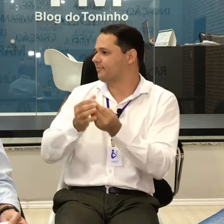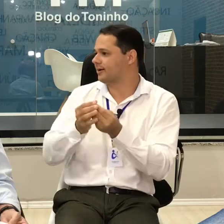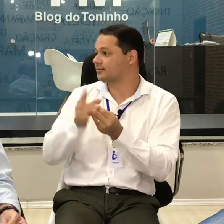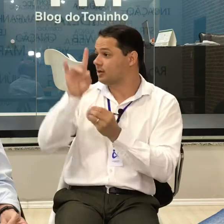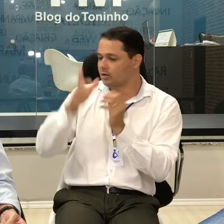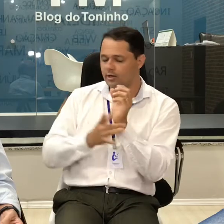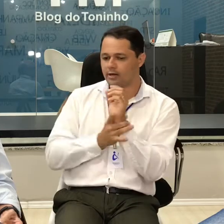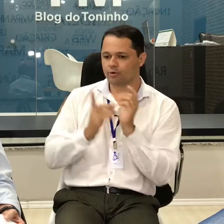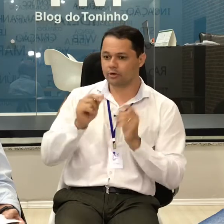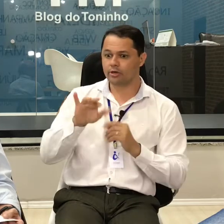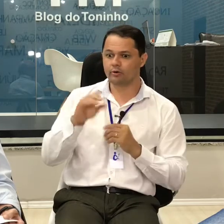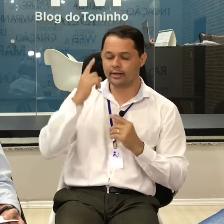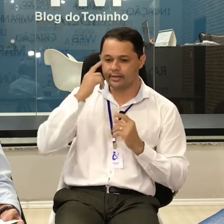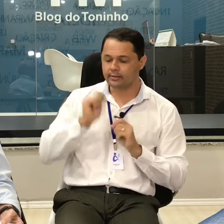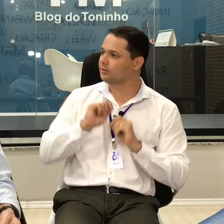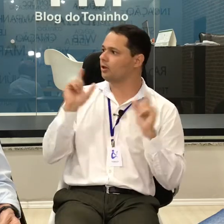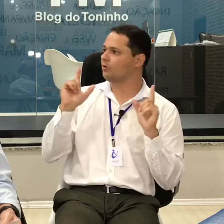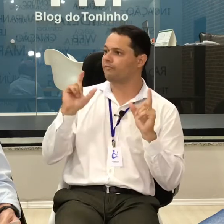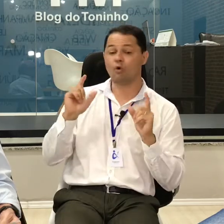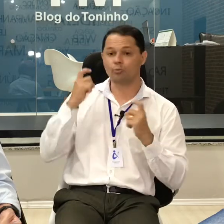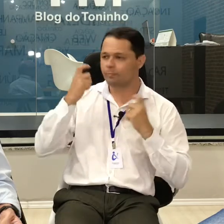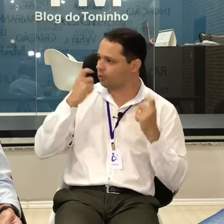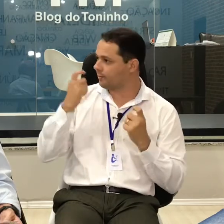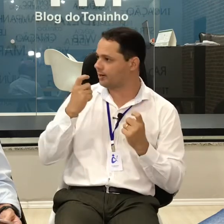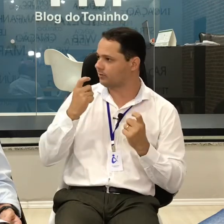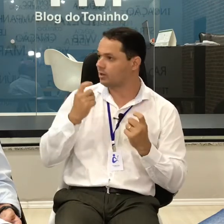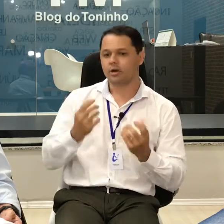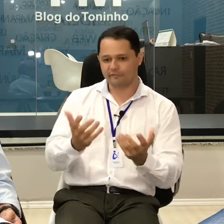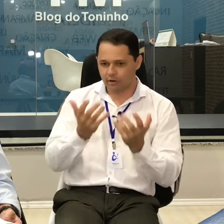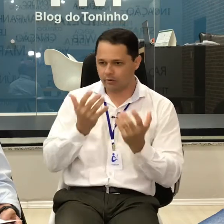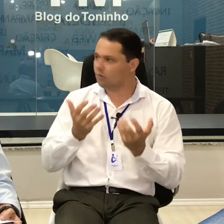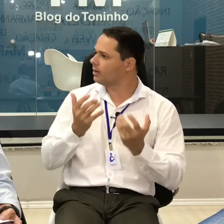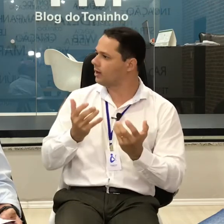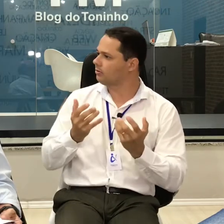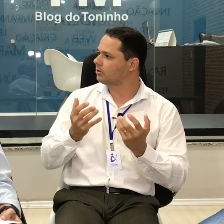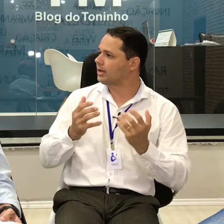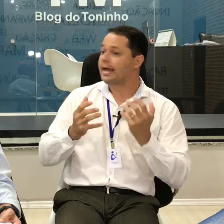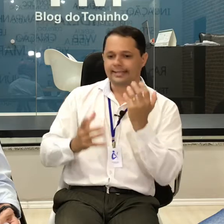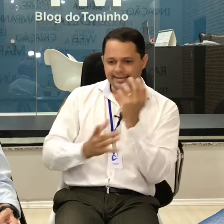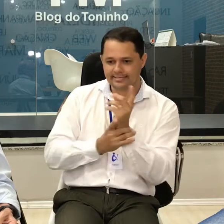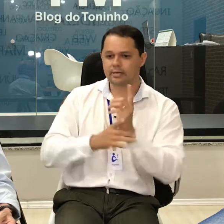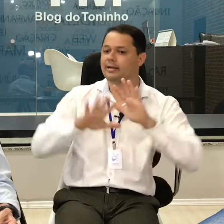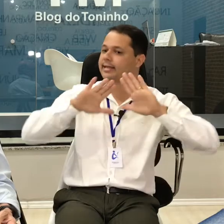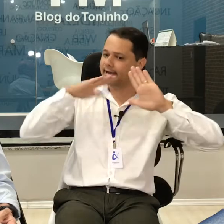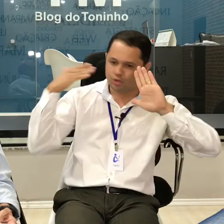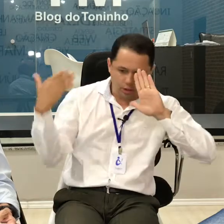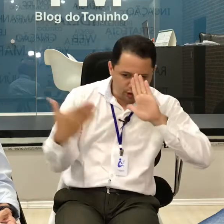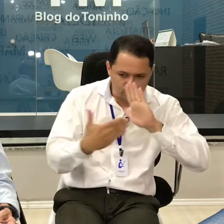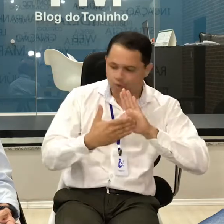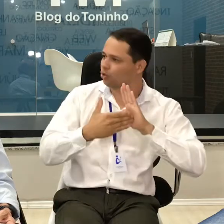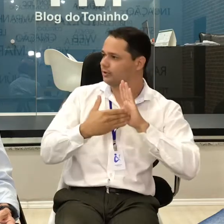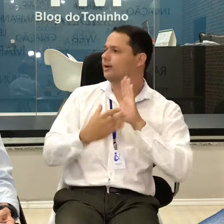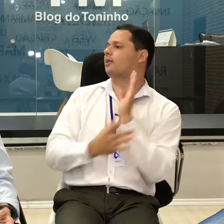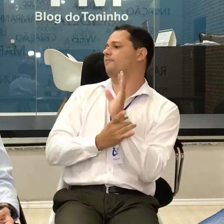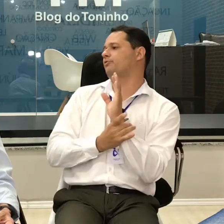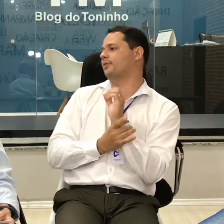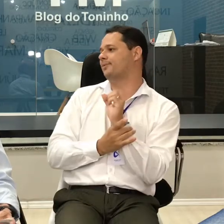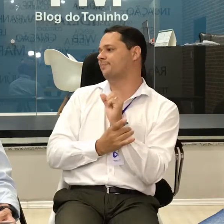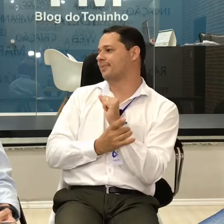faz? E ele, o doutor Danilo, ele entendeu e ele ficou muito preocupado. Ele falou, não, eu quero ter acessibilidade em toda a Defensoria. Então, por